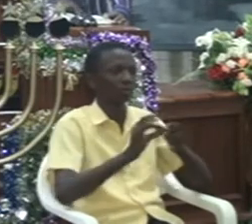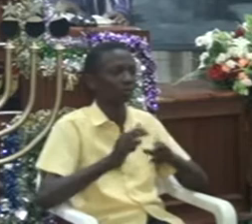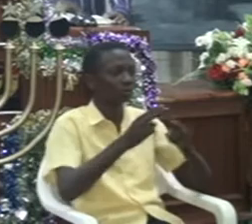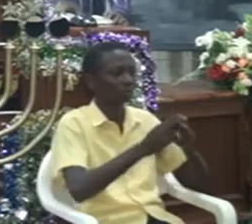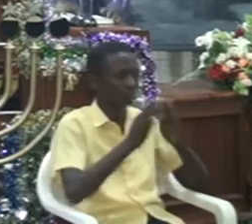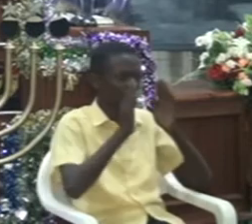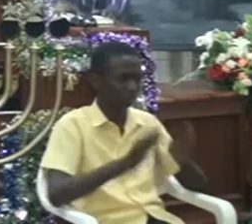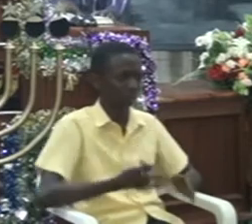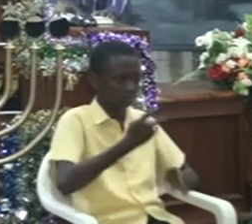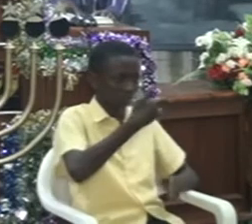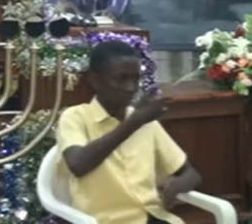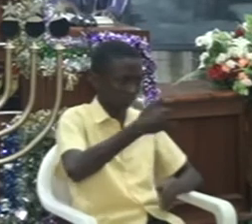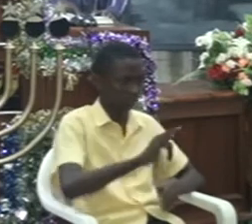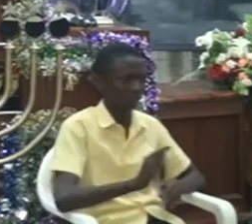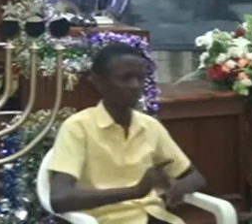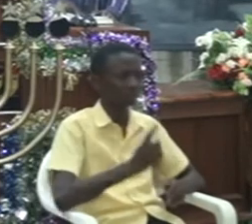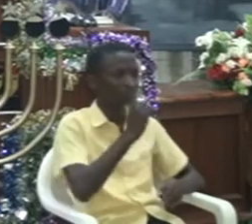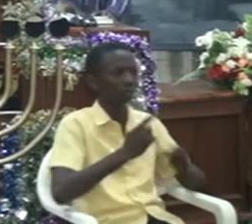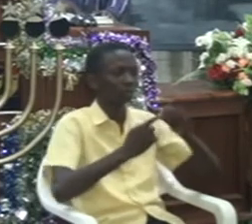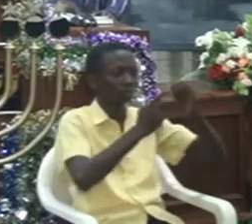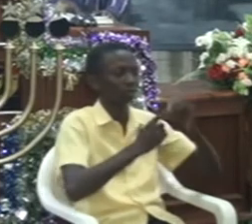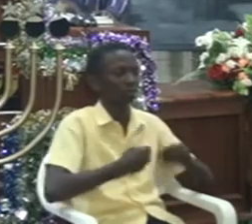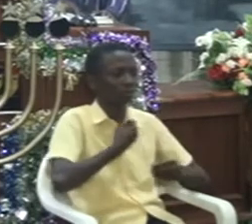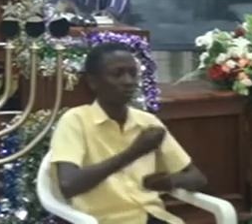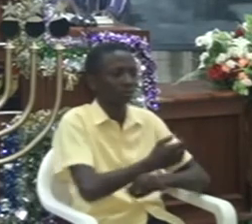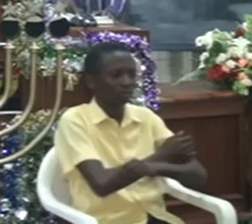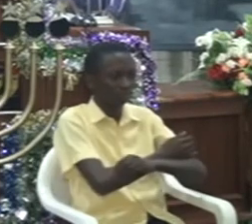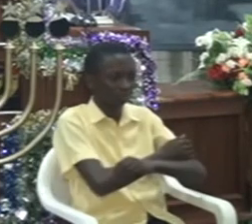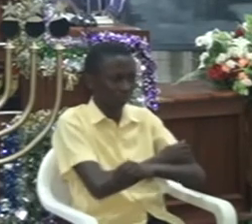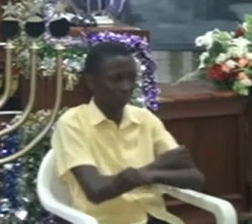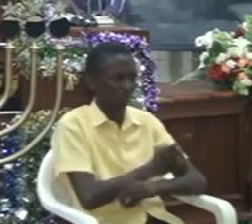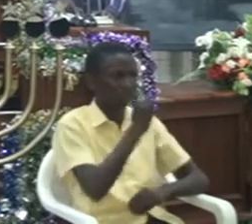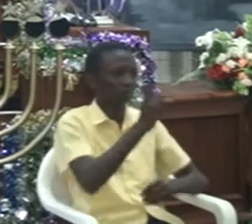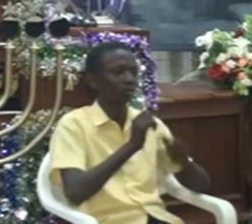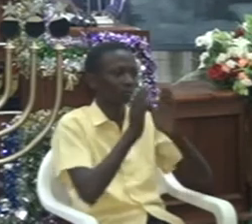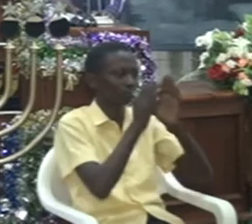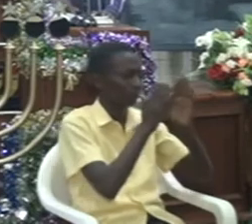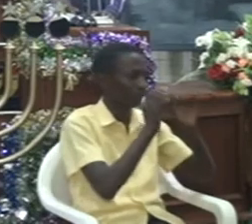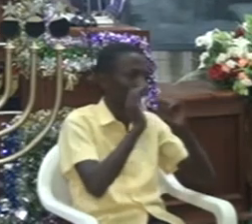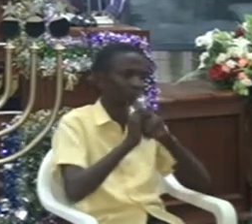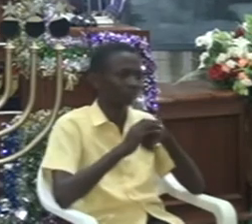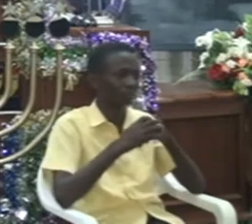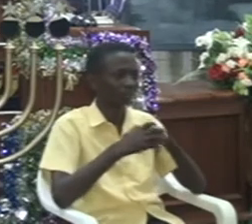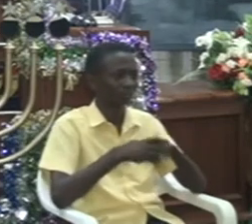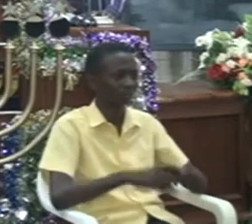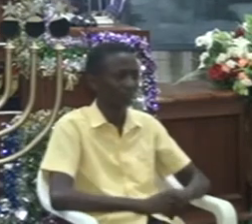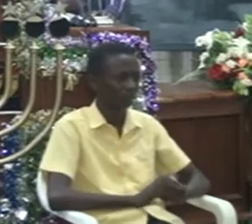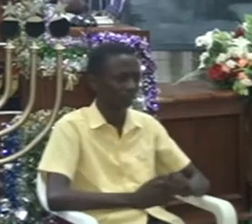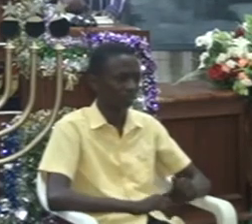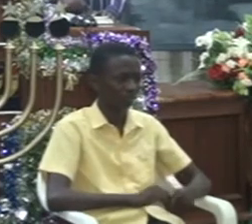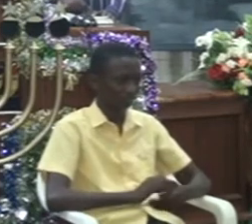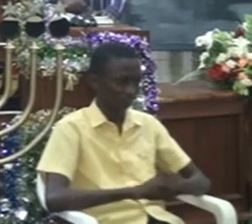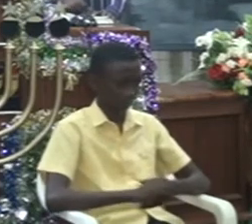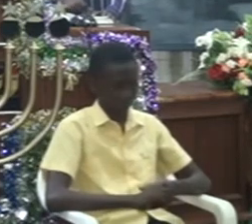Piti hapo. Un seul son. Anasema Nami niliweka walinzi